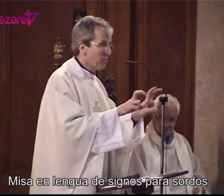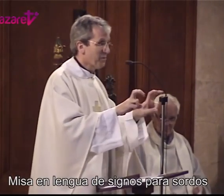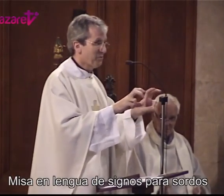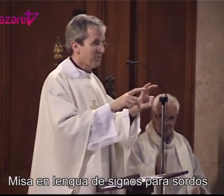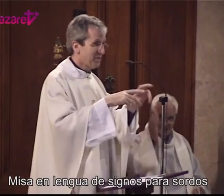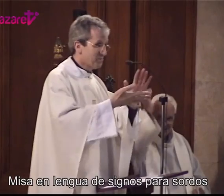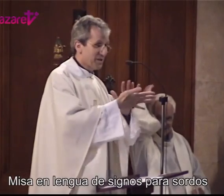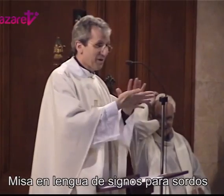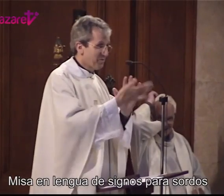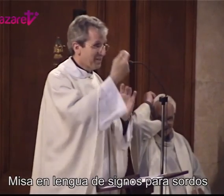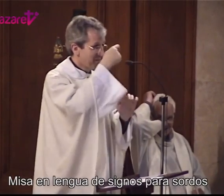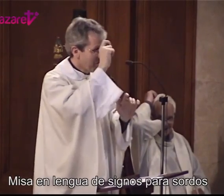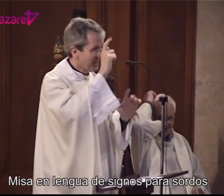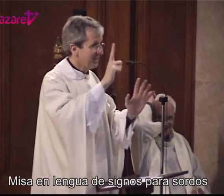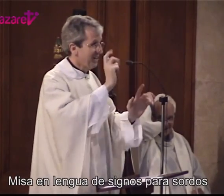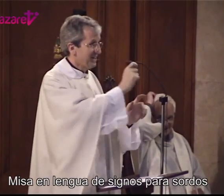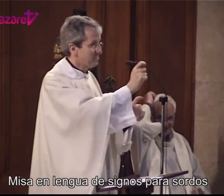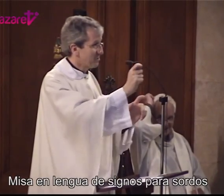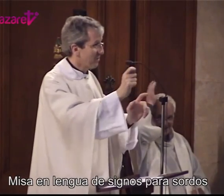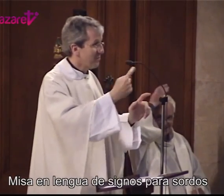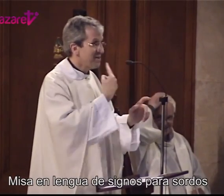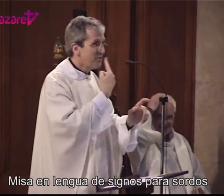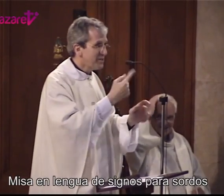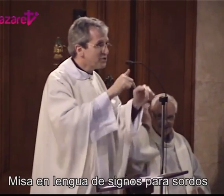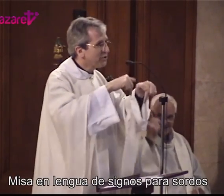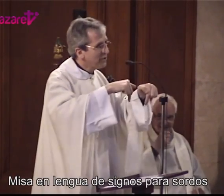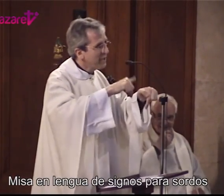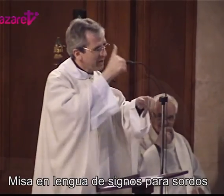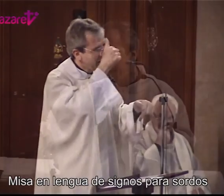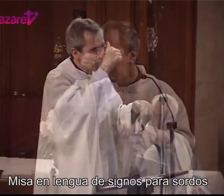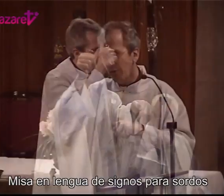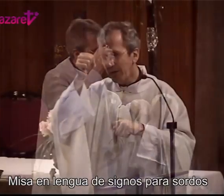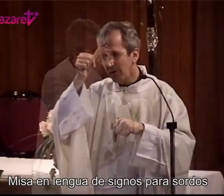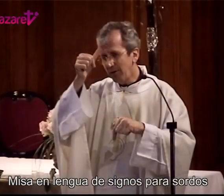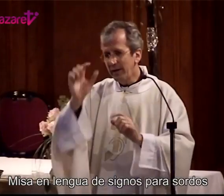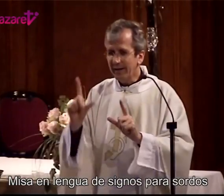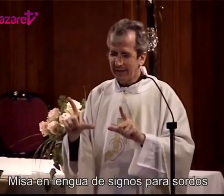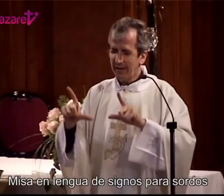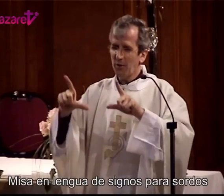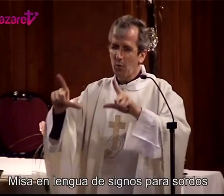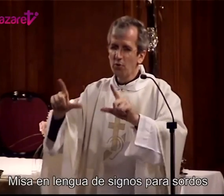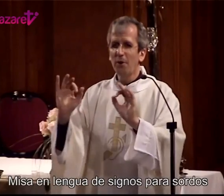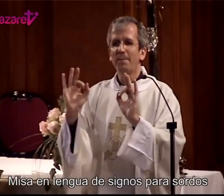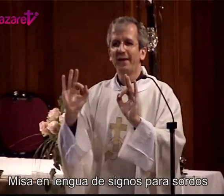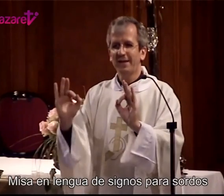nuevo y hemos hablado ya de la aspersión con el agua, no he dicho que hoy era un domingo que tiene un nombre